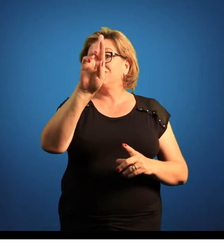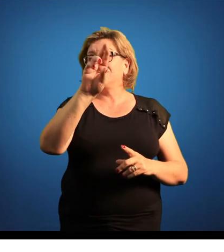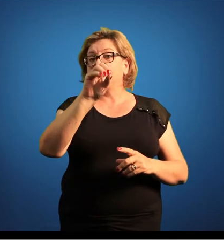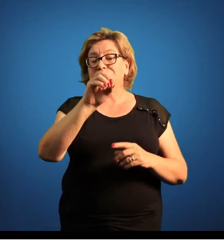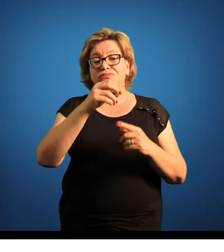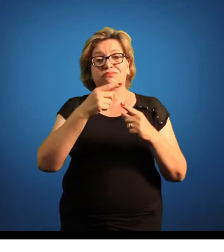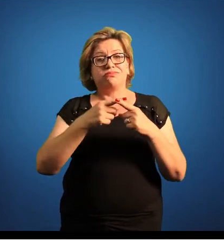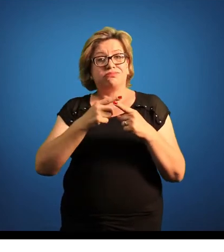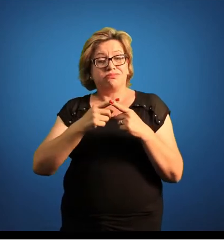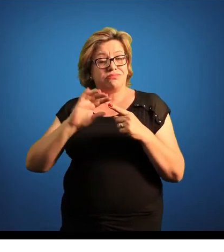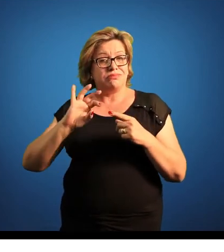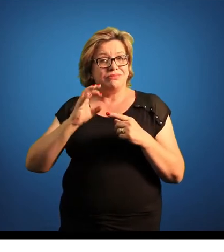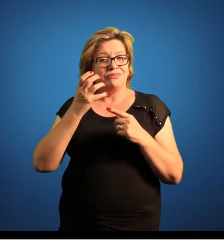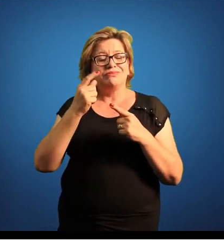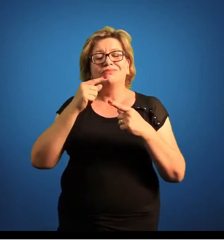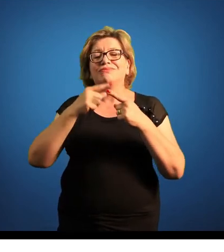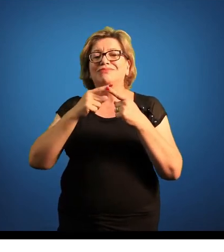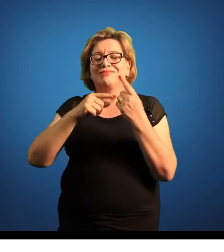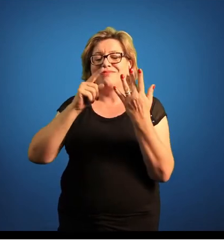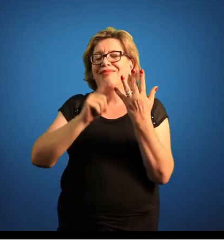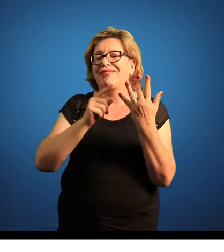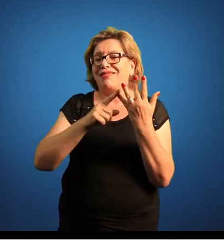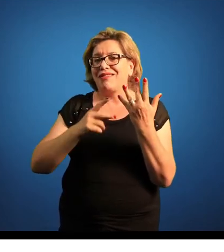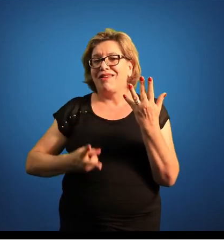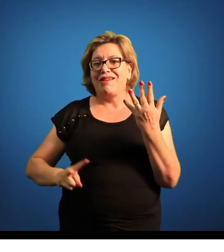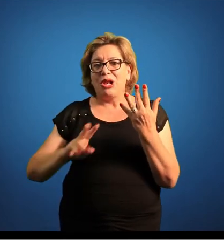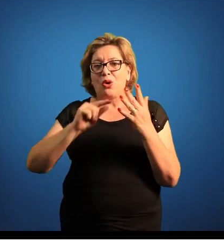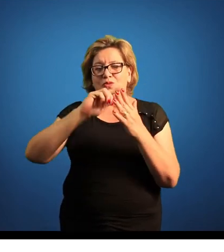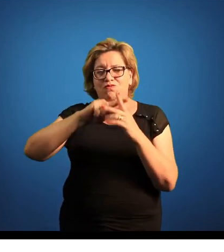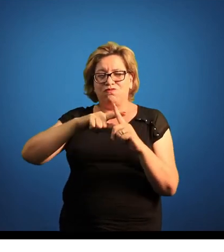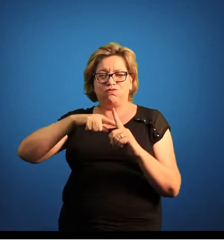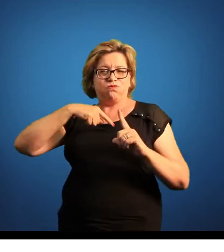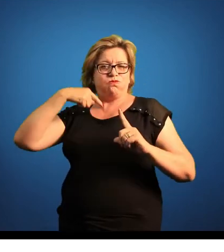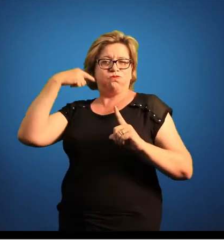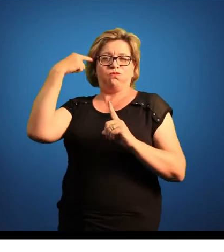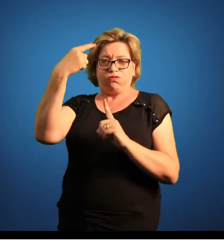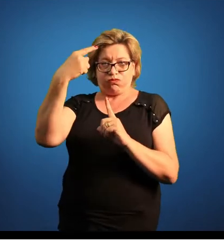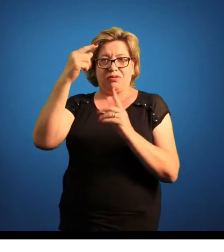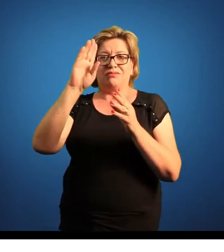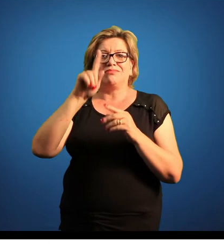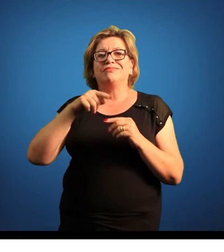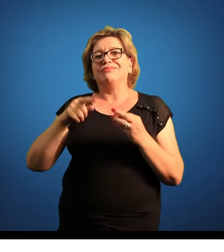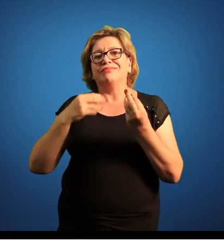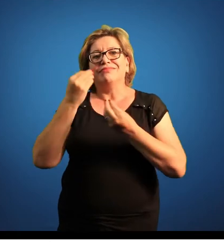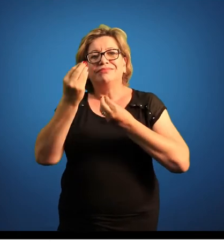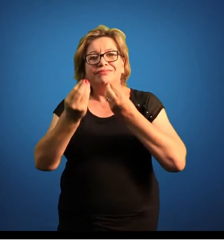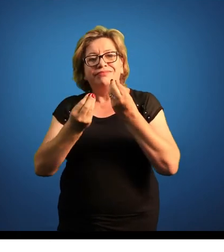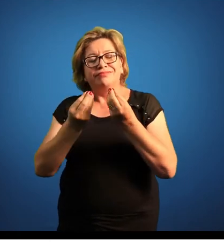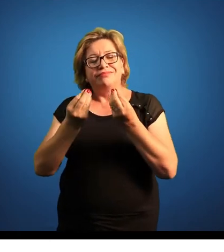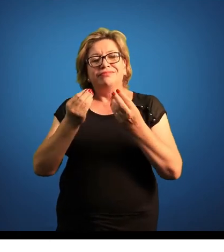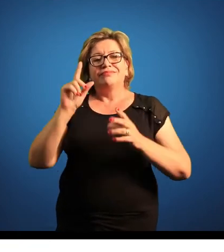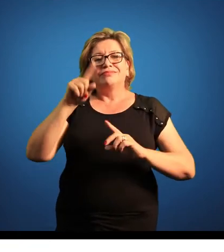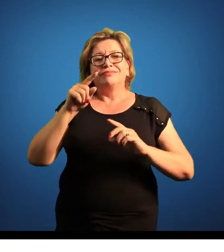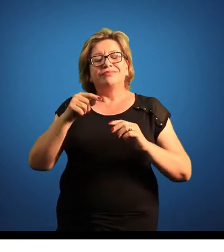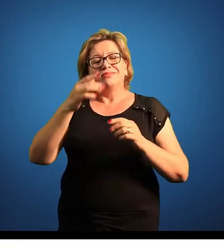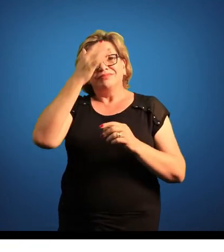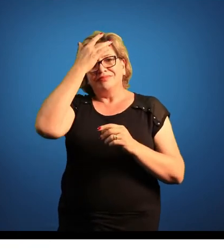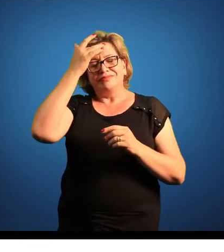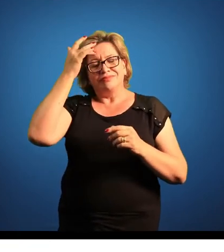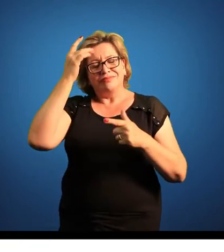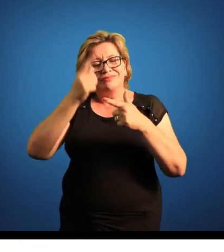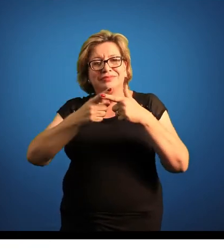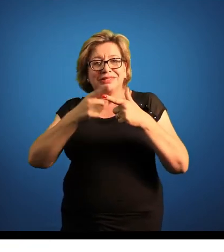isso? Porque a gente tem um valor fora do comum para essa faixa salarial aqui, para esse setor, onde essa pessoa